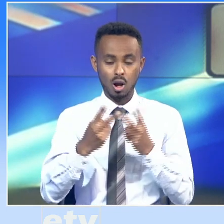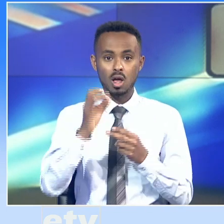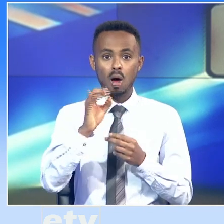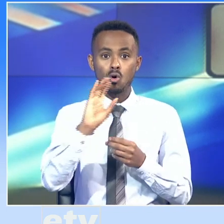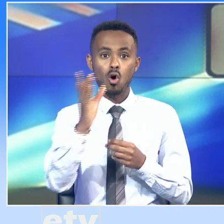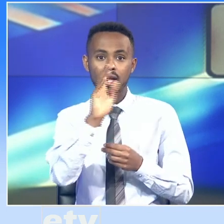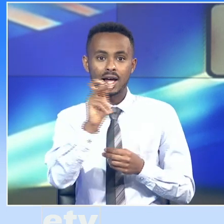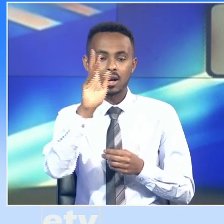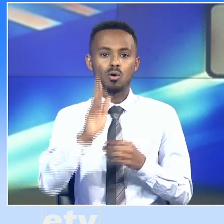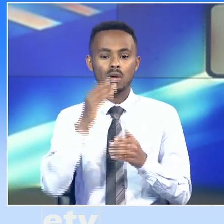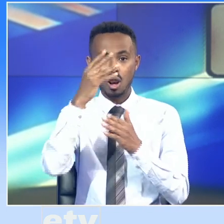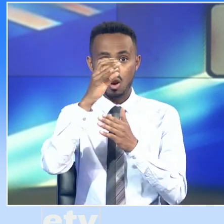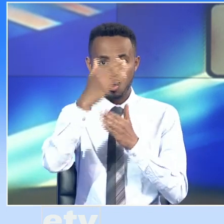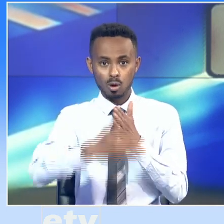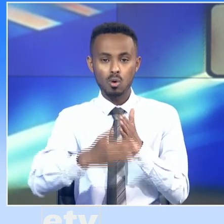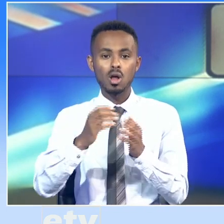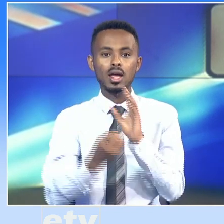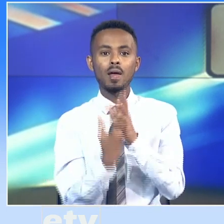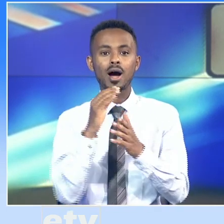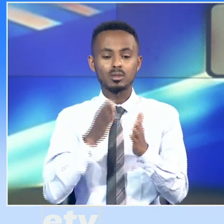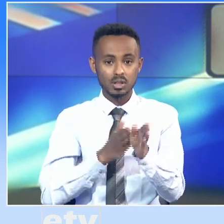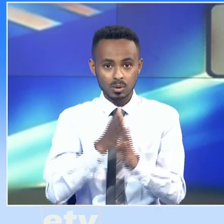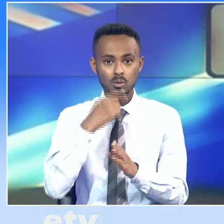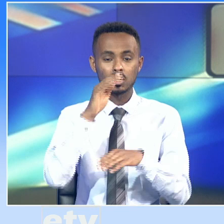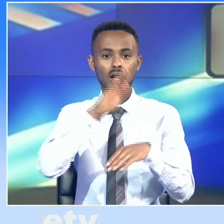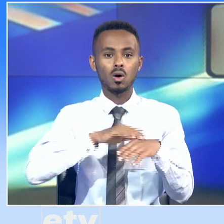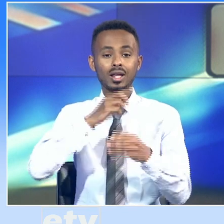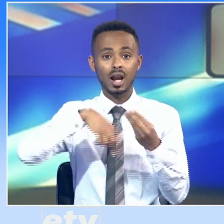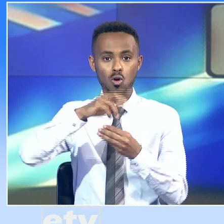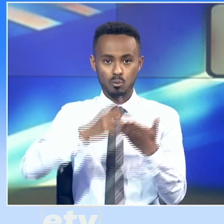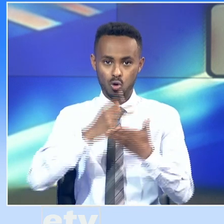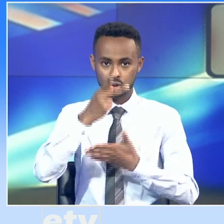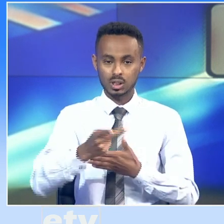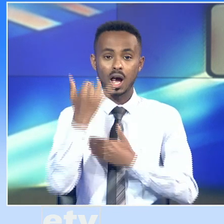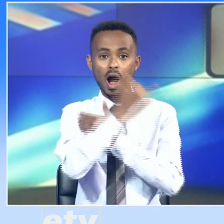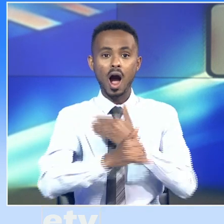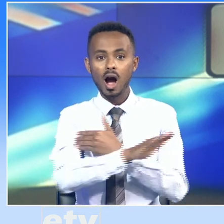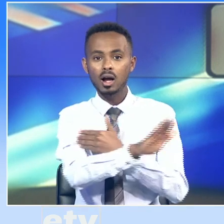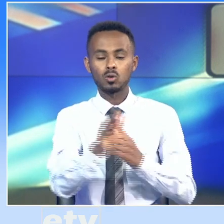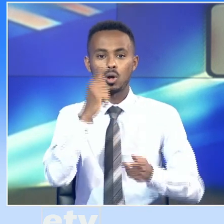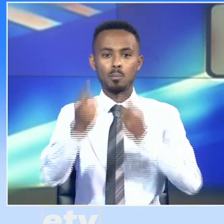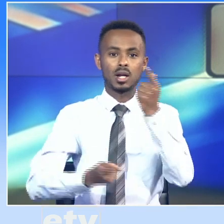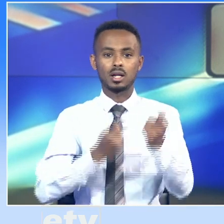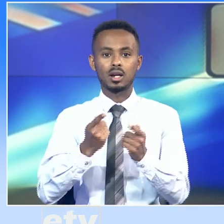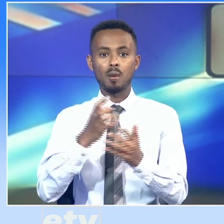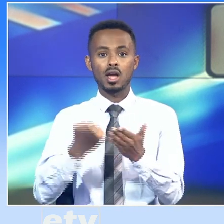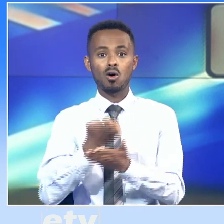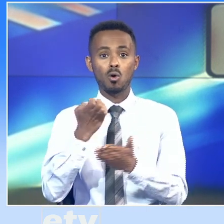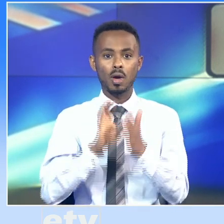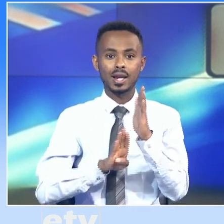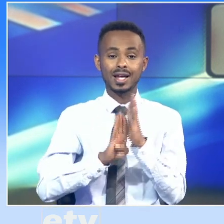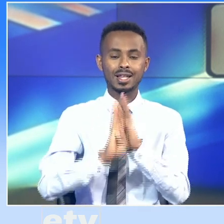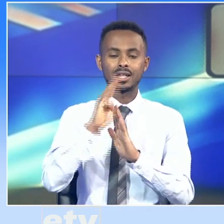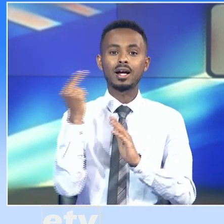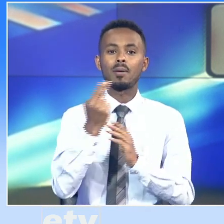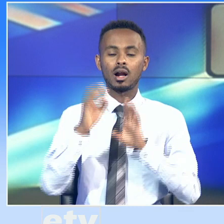ኮሪደር ወይንም የላሙ ወደብ የልማት መስመር እየተባለ የሚጠራው ቃጣናዊ ፕሮጀክት ሀገራቱን በንግድና በኢኮኖሚያዊ እድገት ተጠቃሚ ያደርጋል